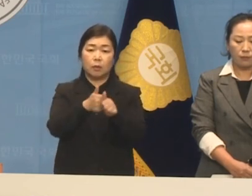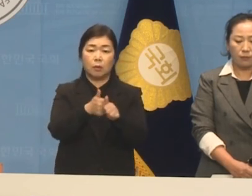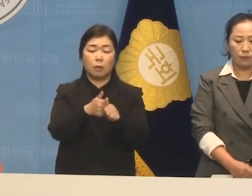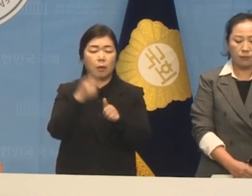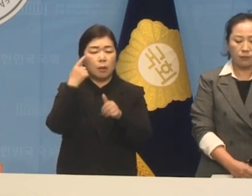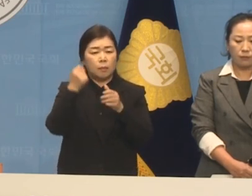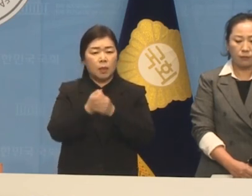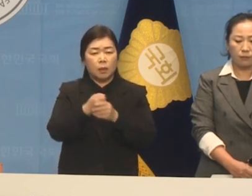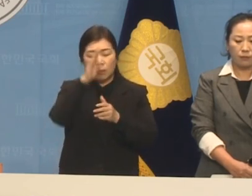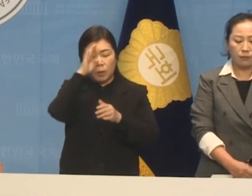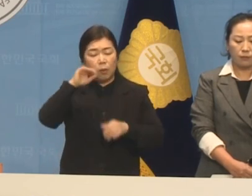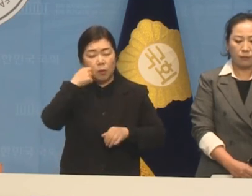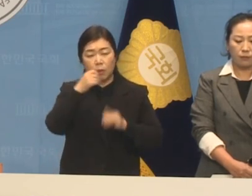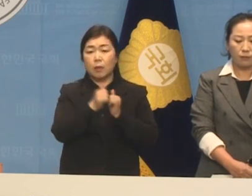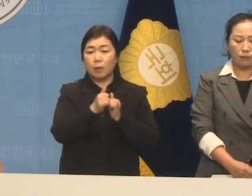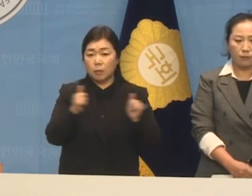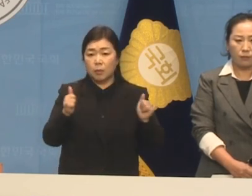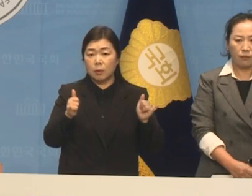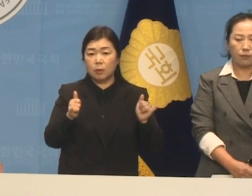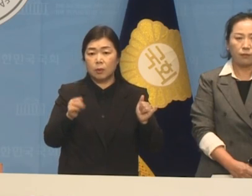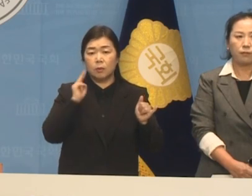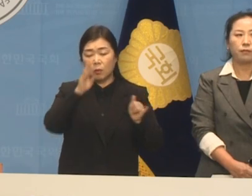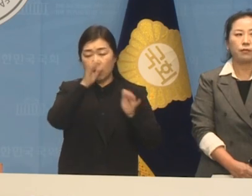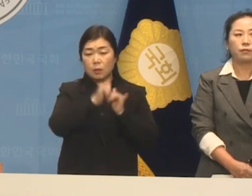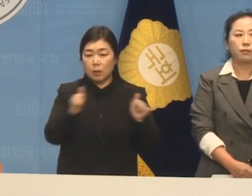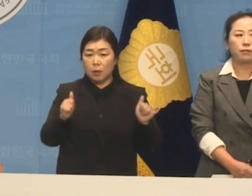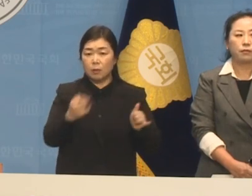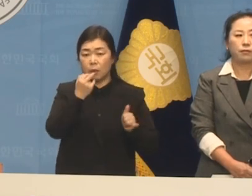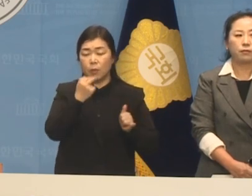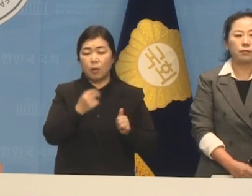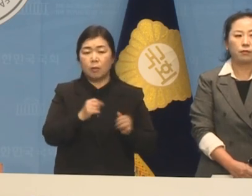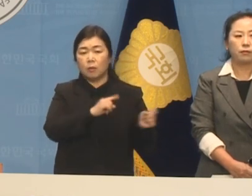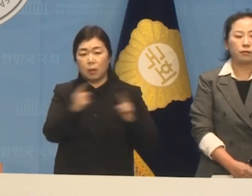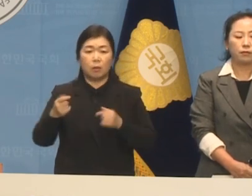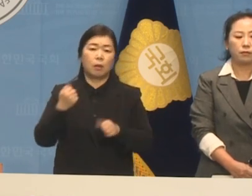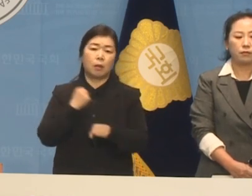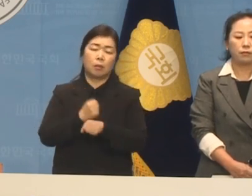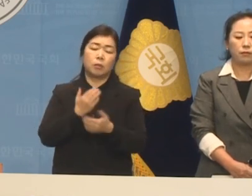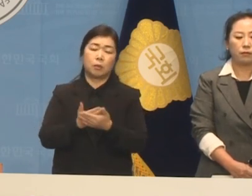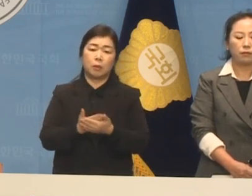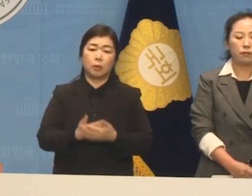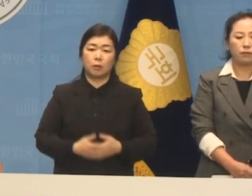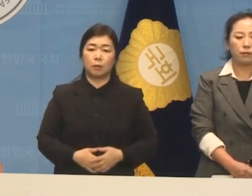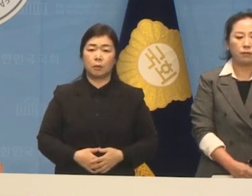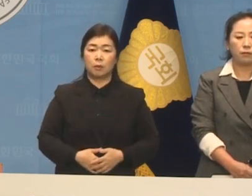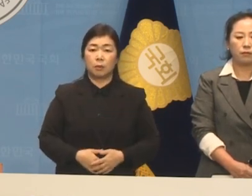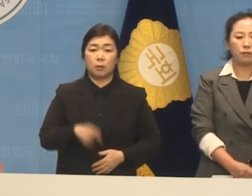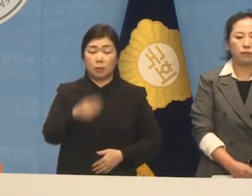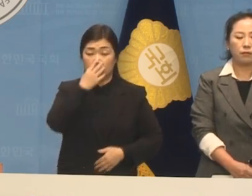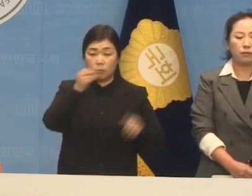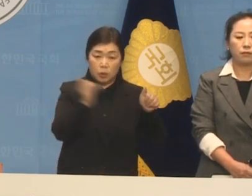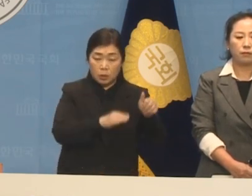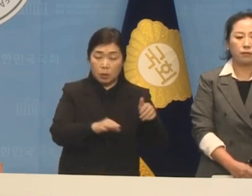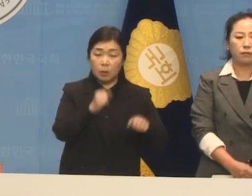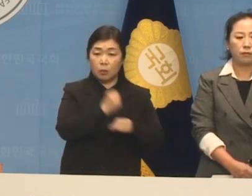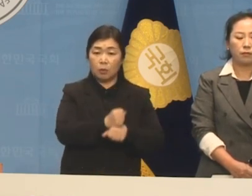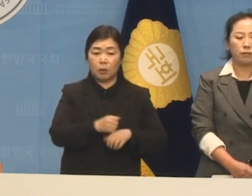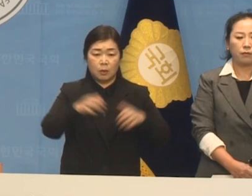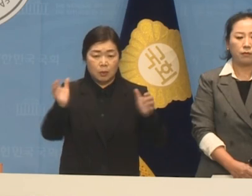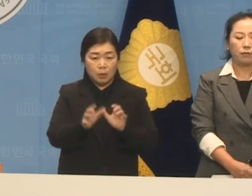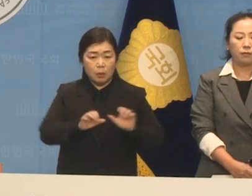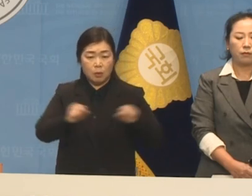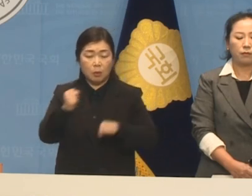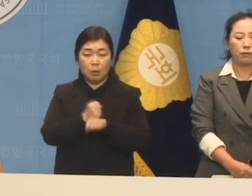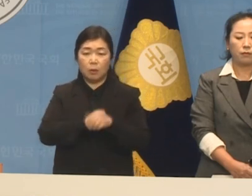희귀 난치 질환을 가진 중증 질환자들의 생명을 살려주시기 바랍니다. 이것을 무시하고 단체